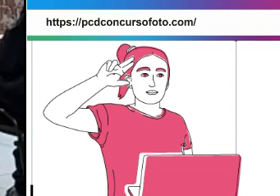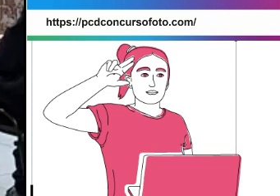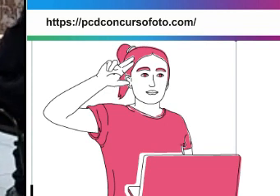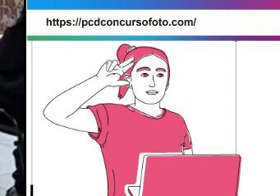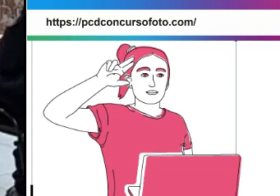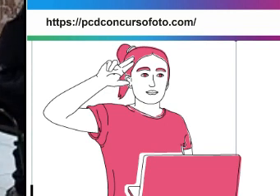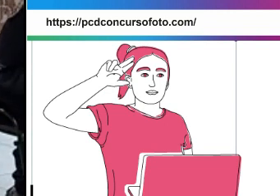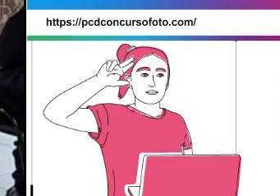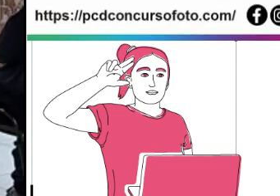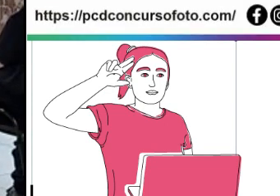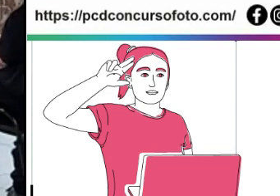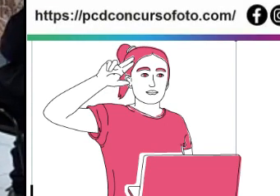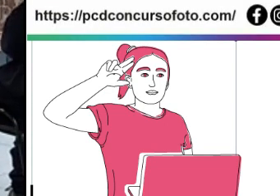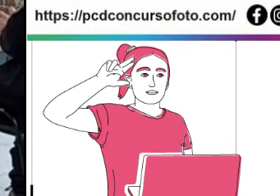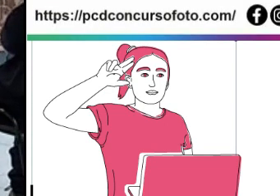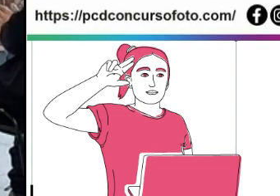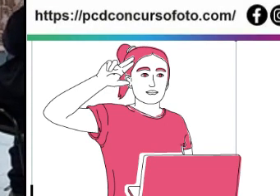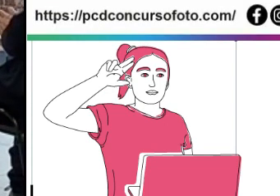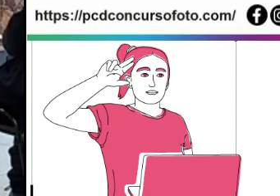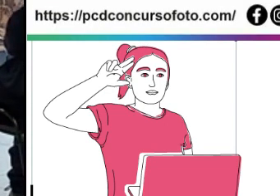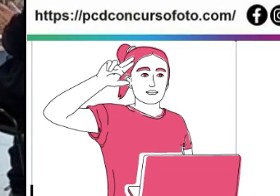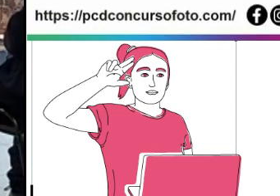información muchas gracias aplausos